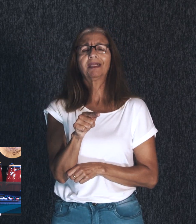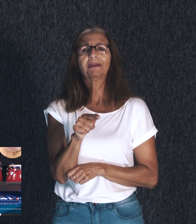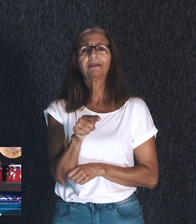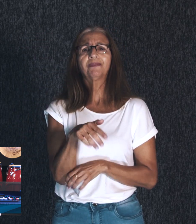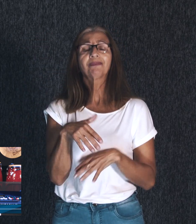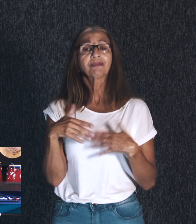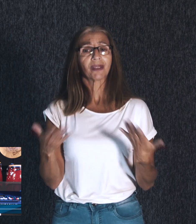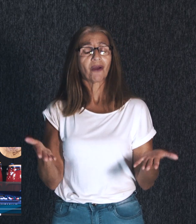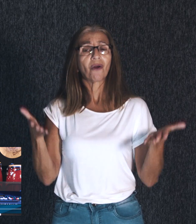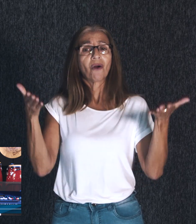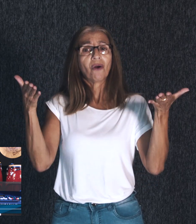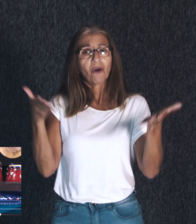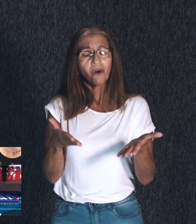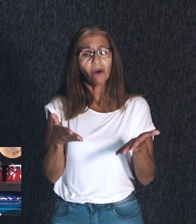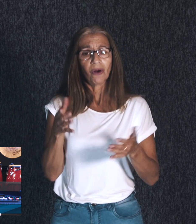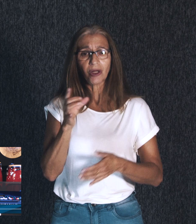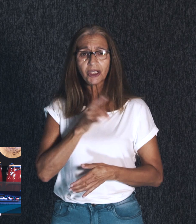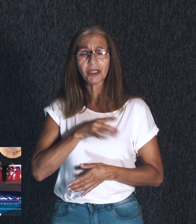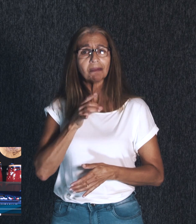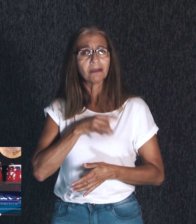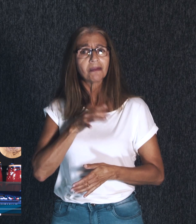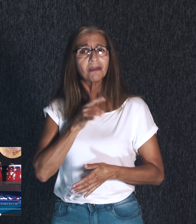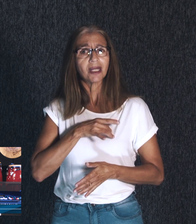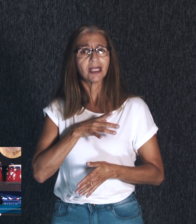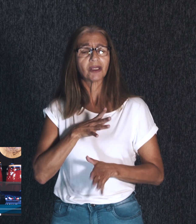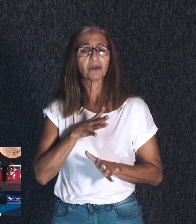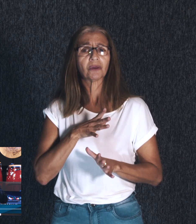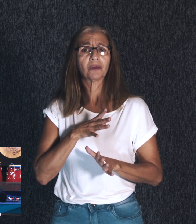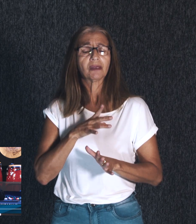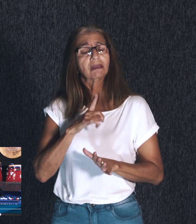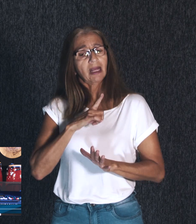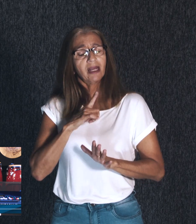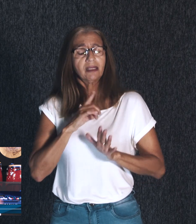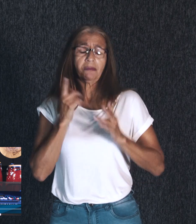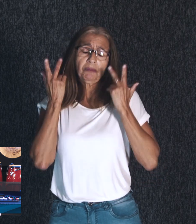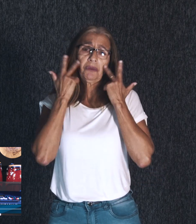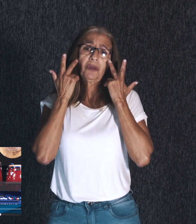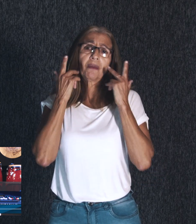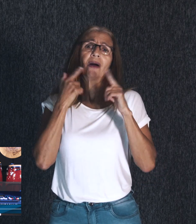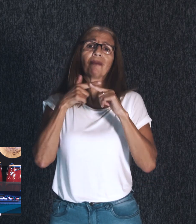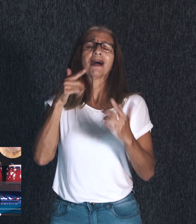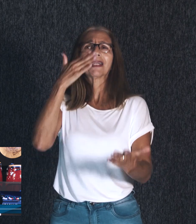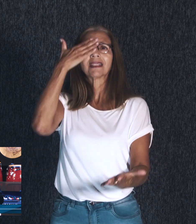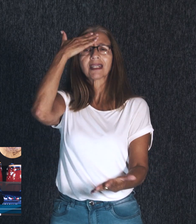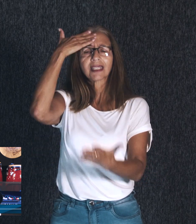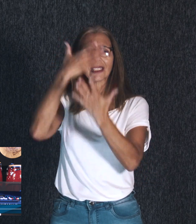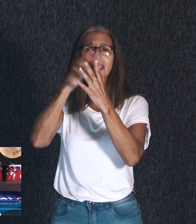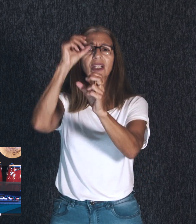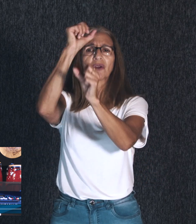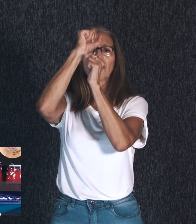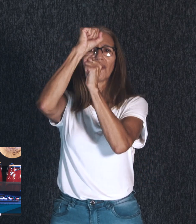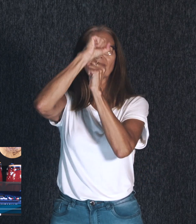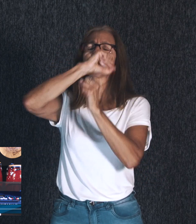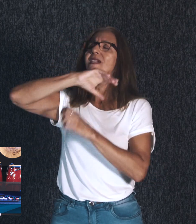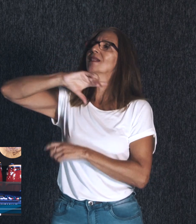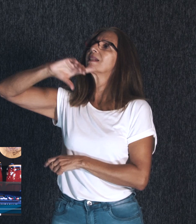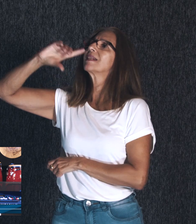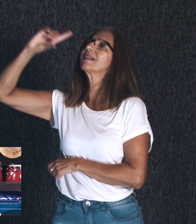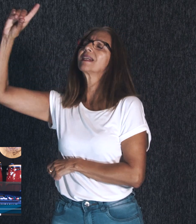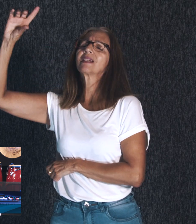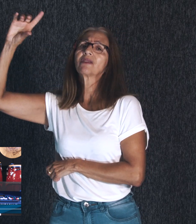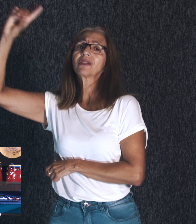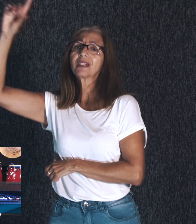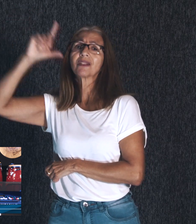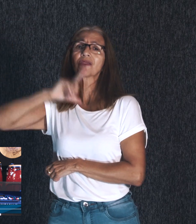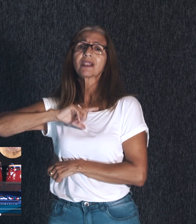ao medo, mas coloque a sua confiança em Deus, que tem o controle de tudo, que tem o controle de todas as coisas, que tem o